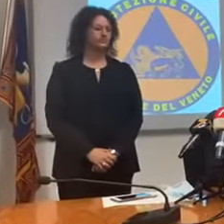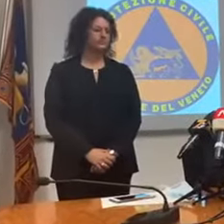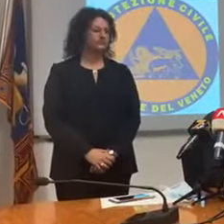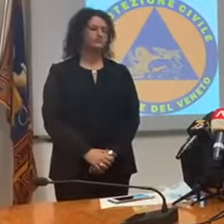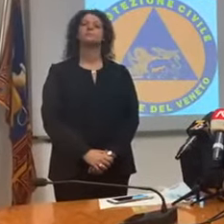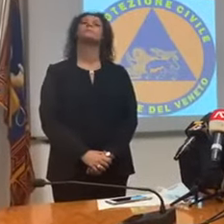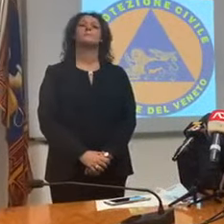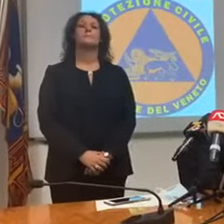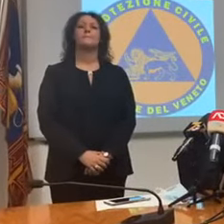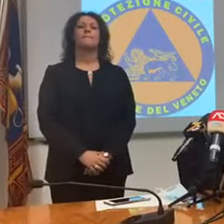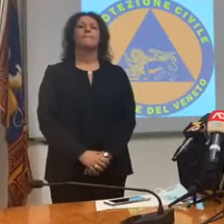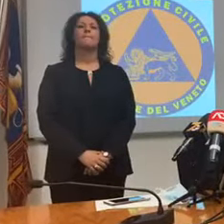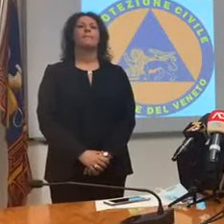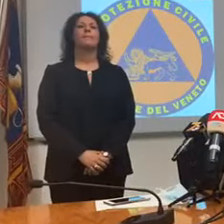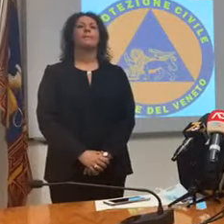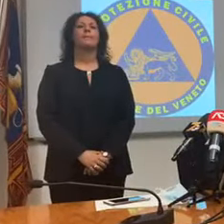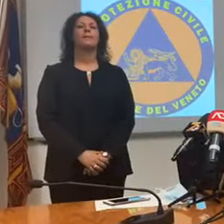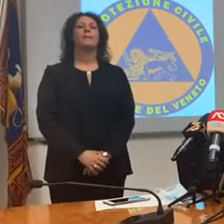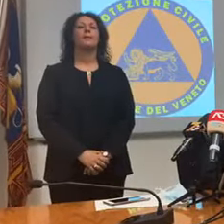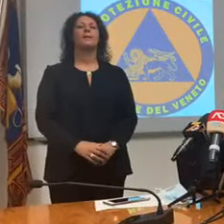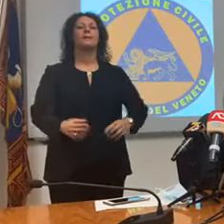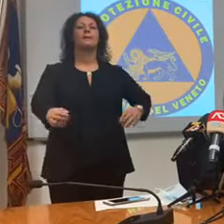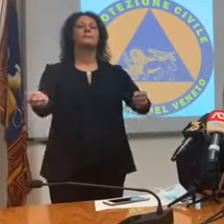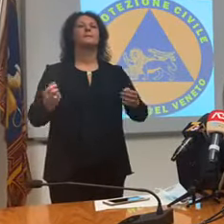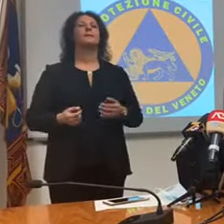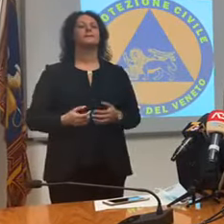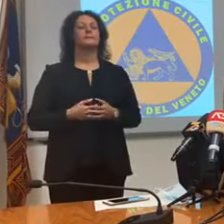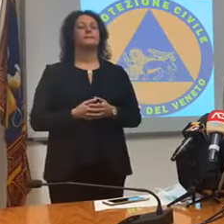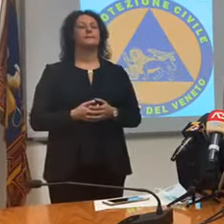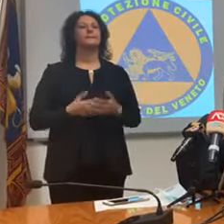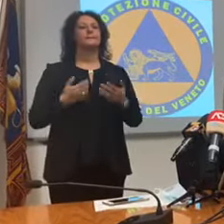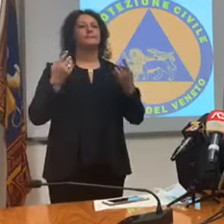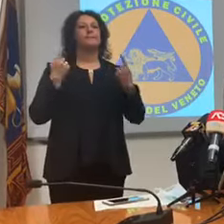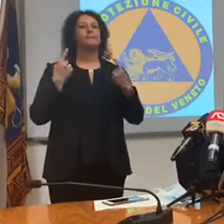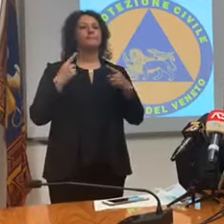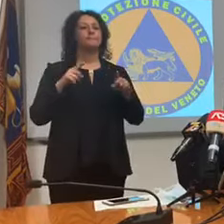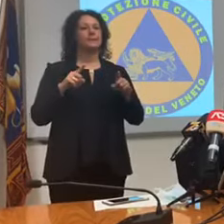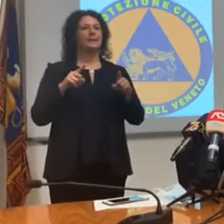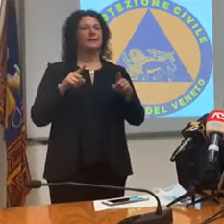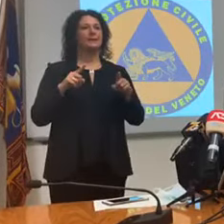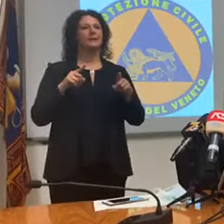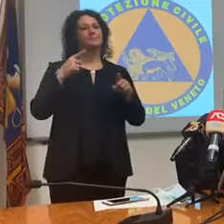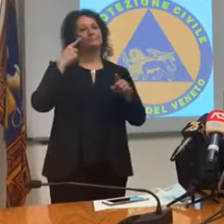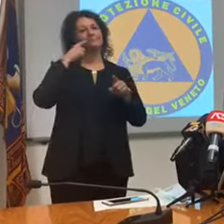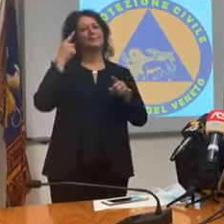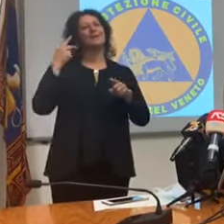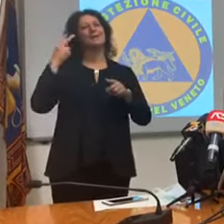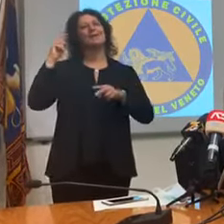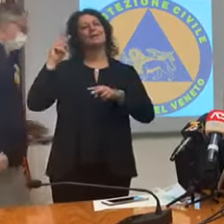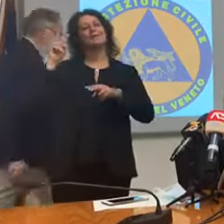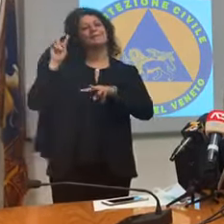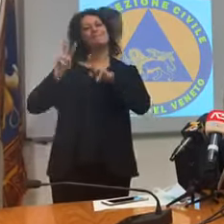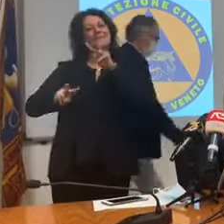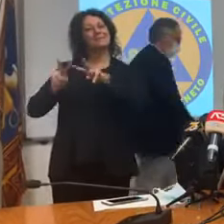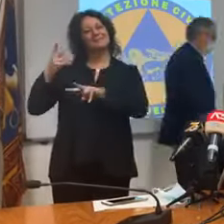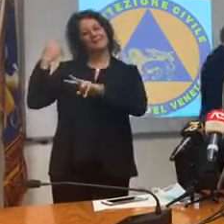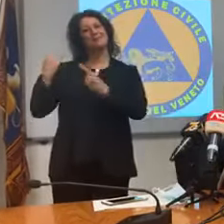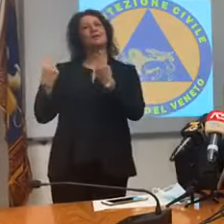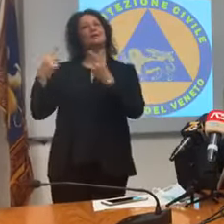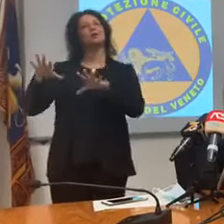Allora, sulle prestazioni ci eravamo già parlati, le prestazioni che sono in sospeso le stiamo